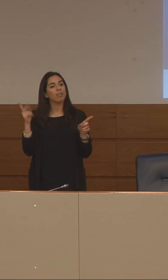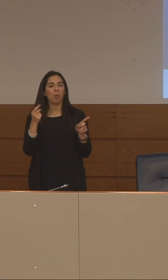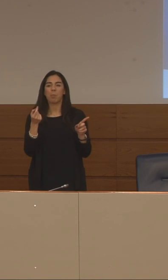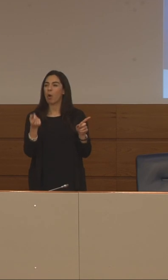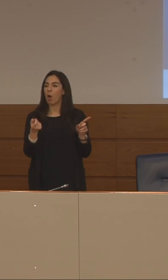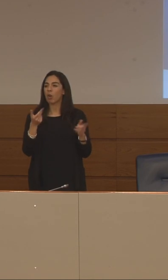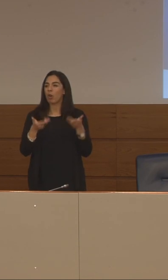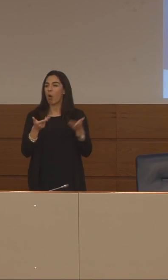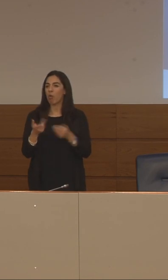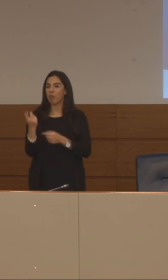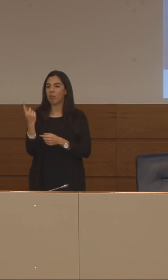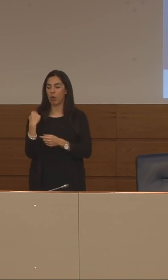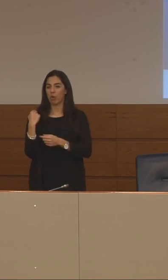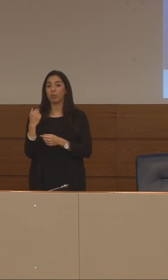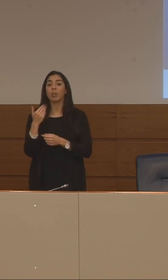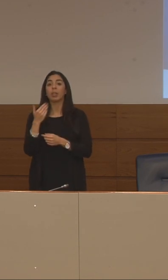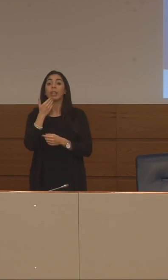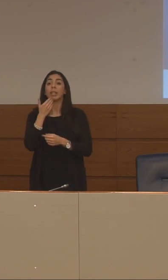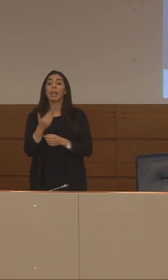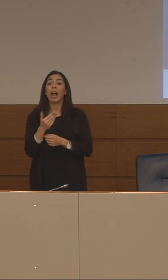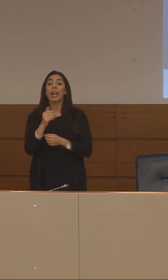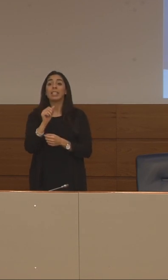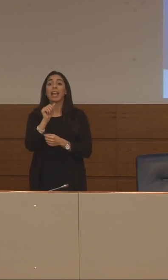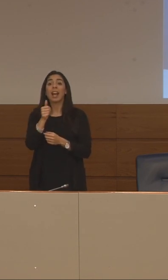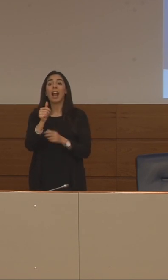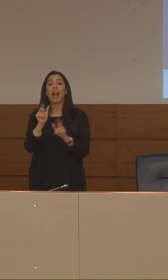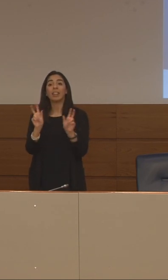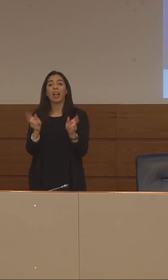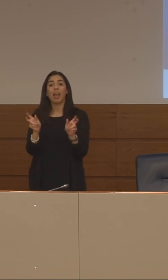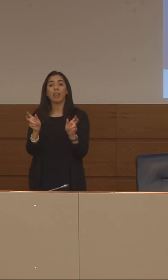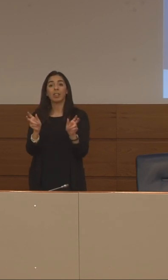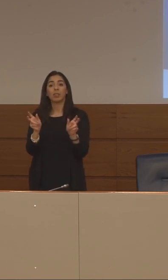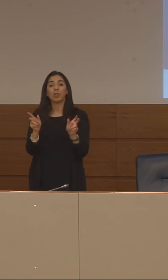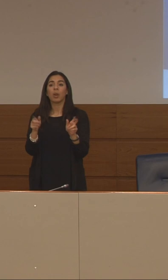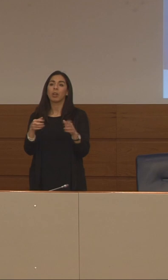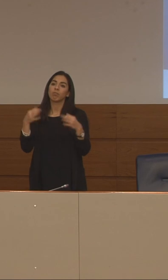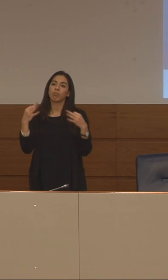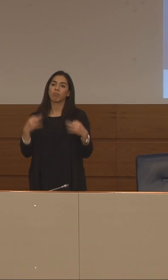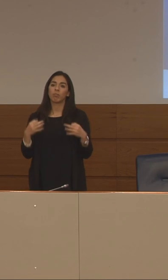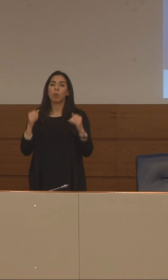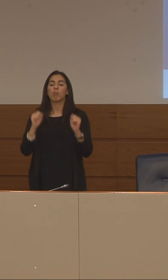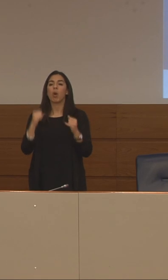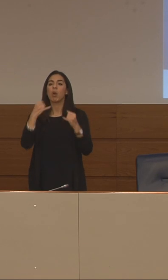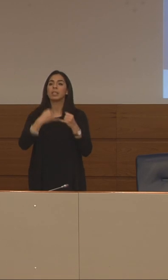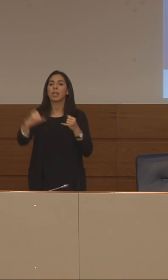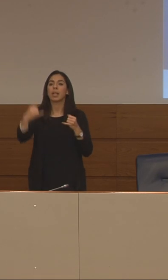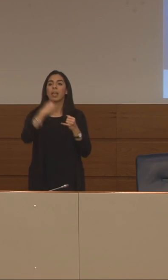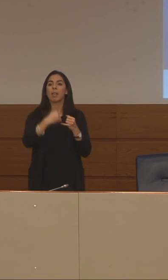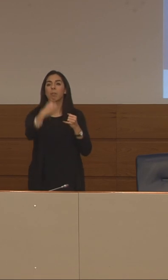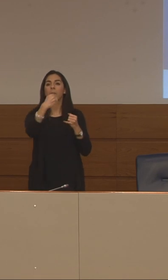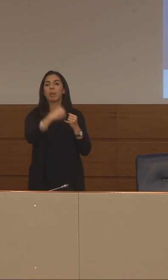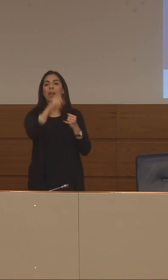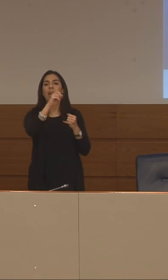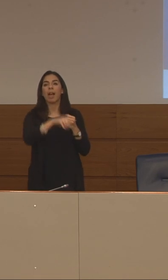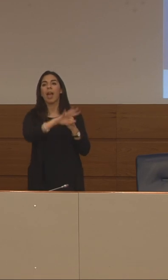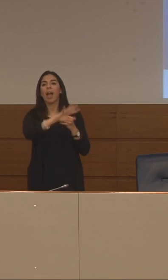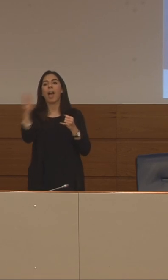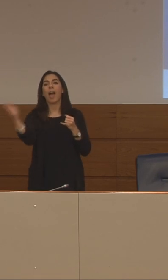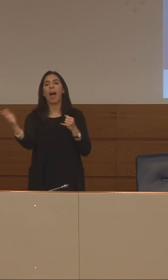ringrazio la rai per aver accordato la diffusione in streaming anche per gli altri operatori